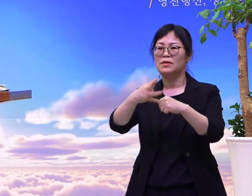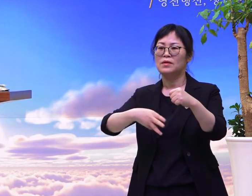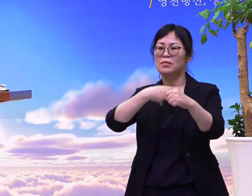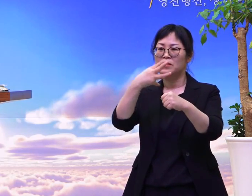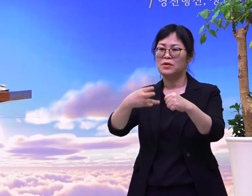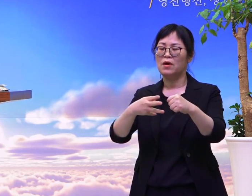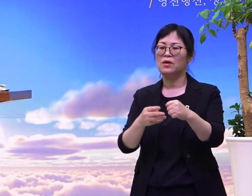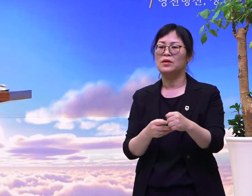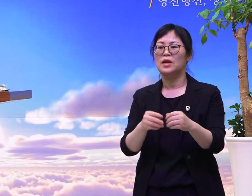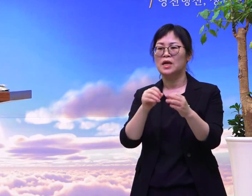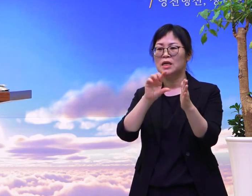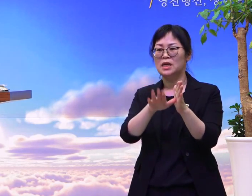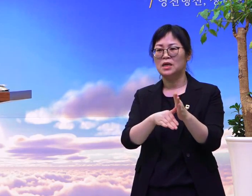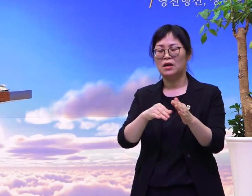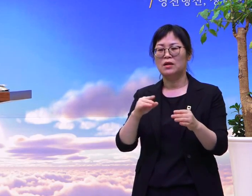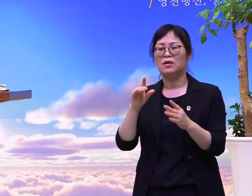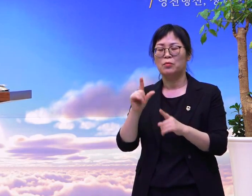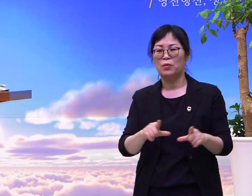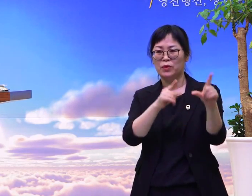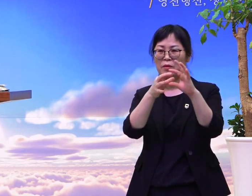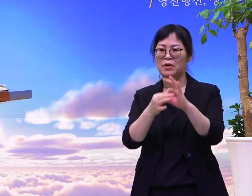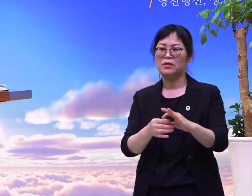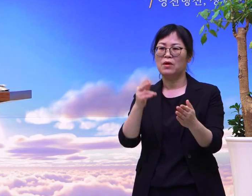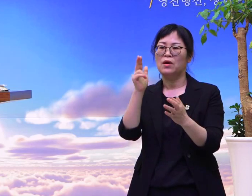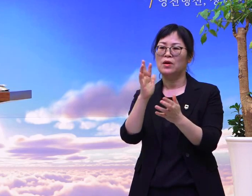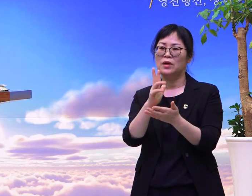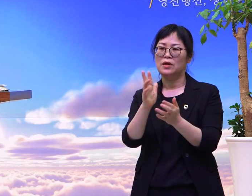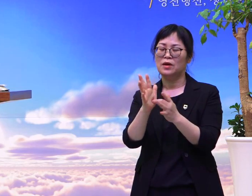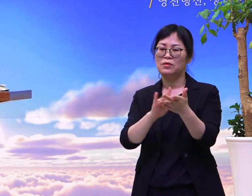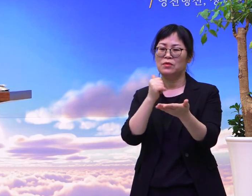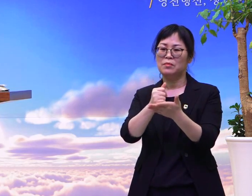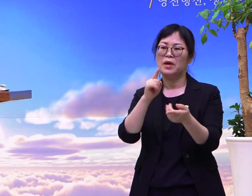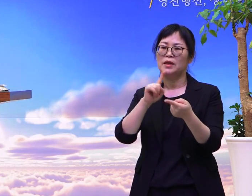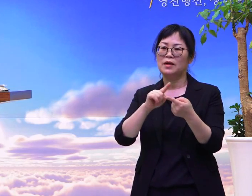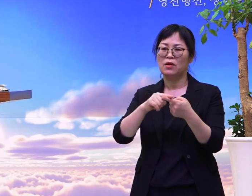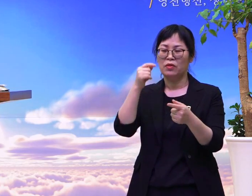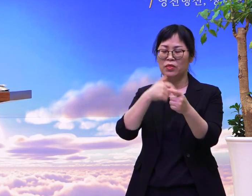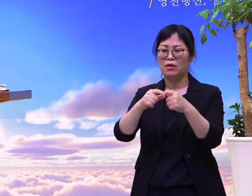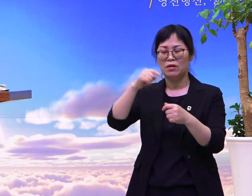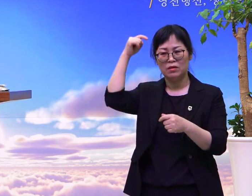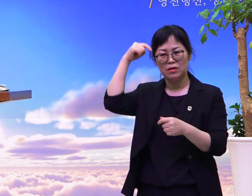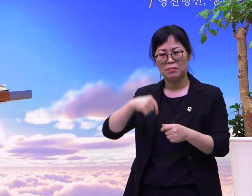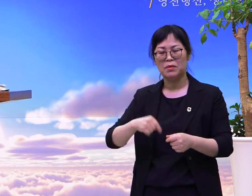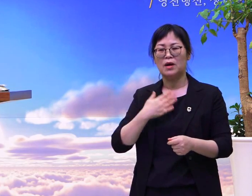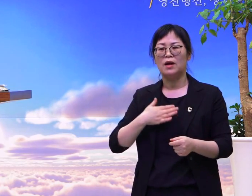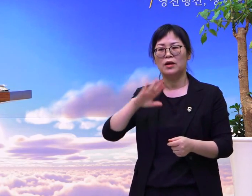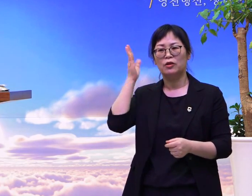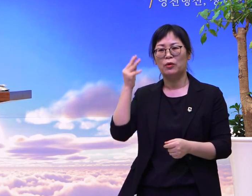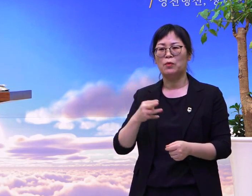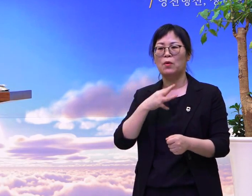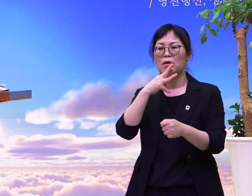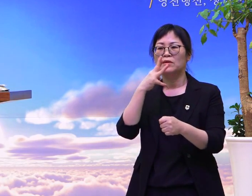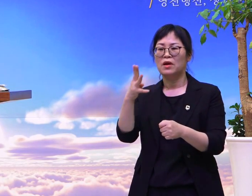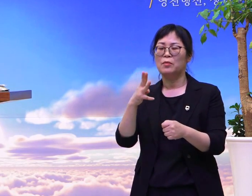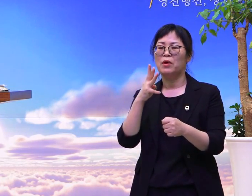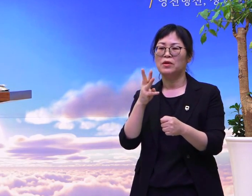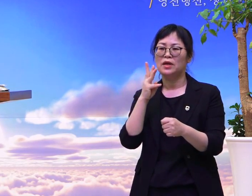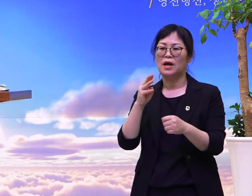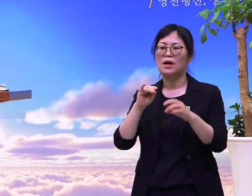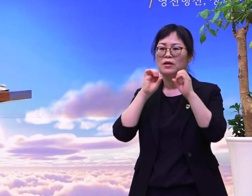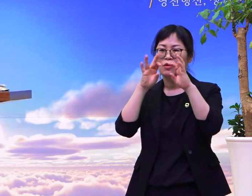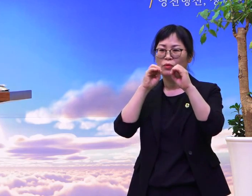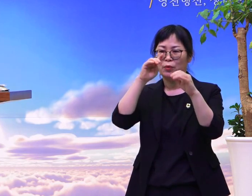보냈습니다. 그 속에서 주님을 더 깊이 알게 됐을 것입니다. 그리고 3번에 걸쳐서 전도여행을 해가면서 예수님을